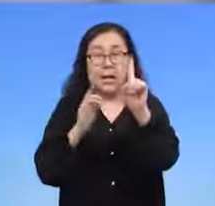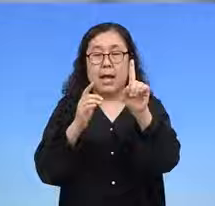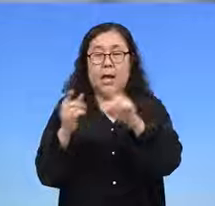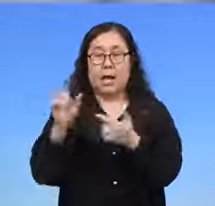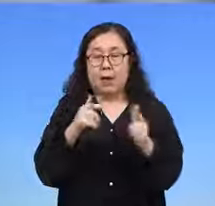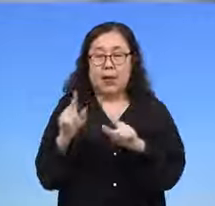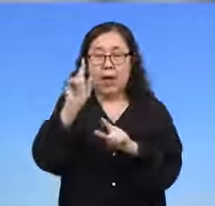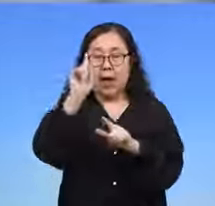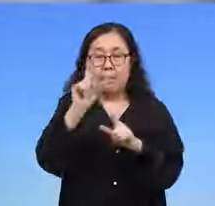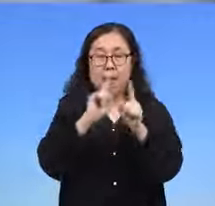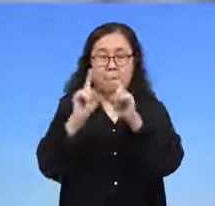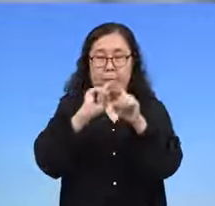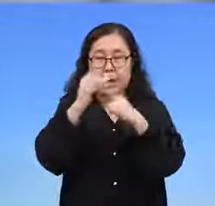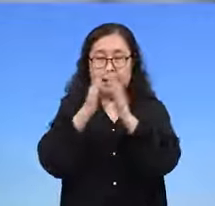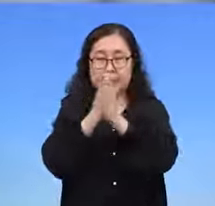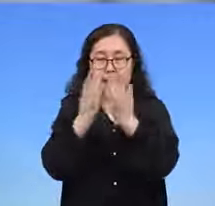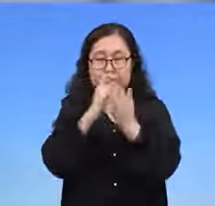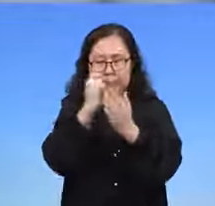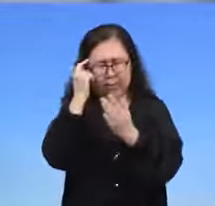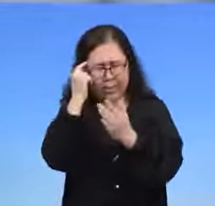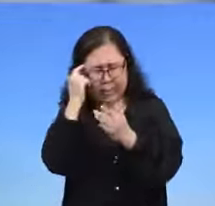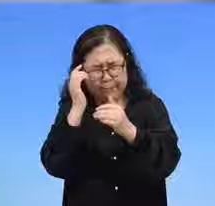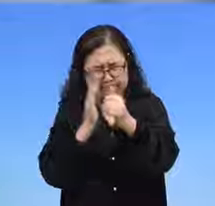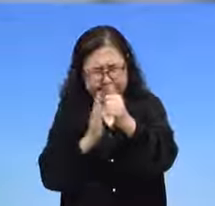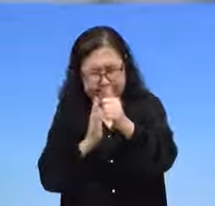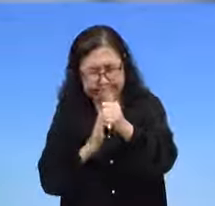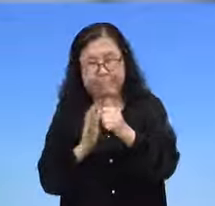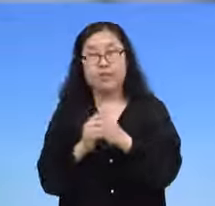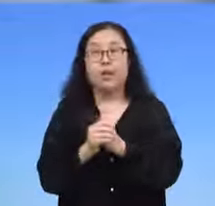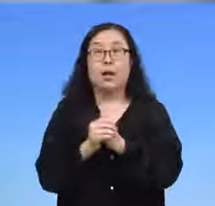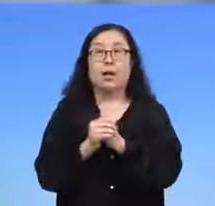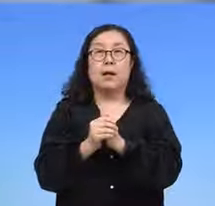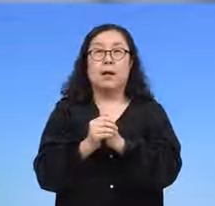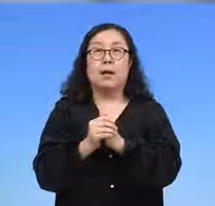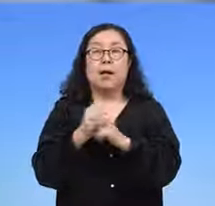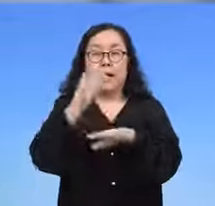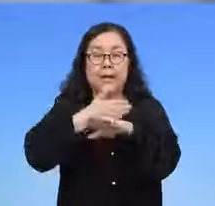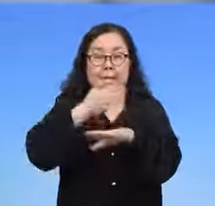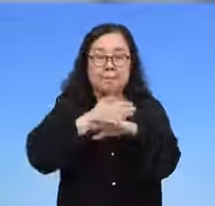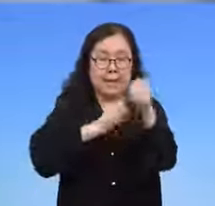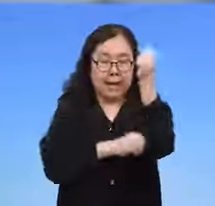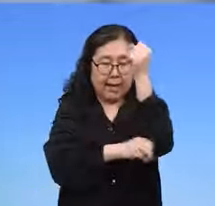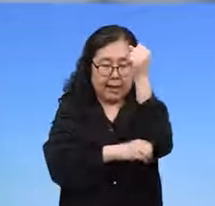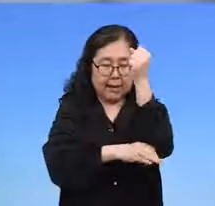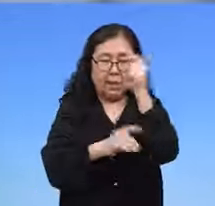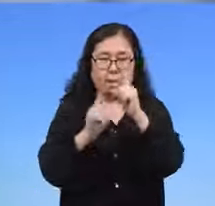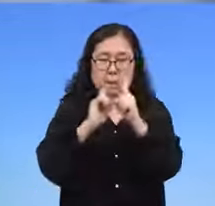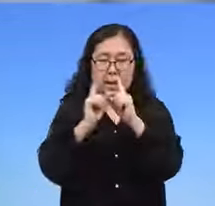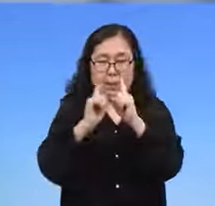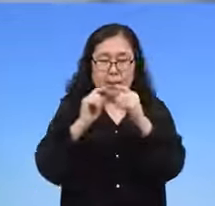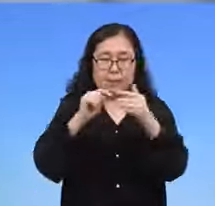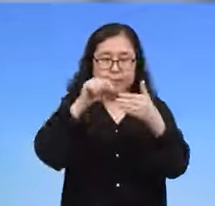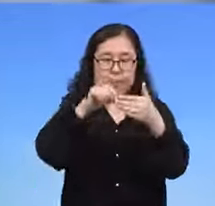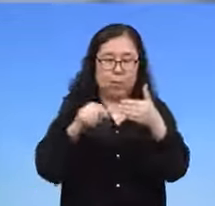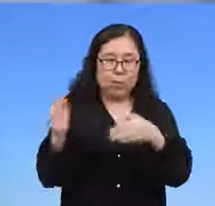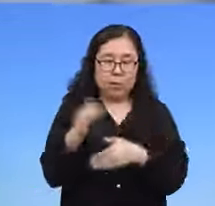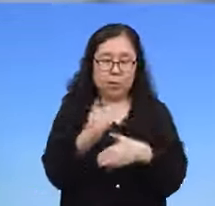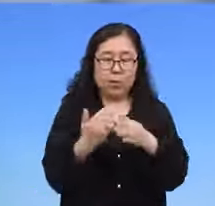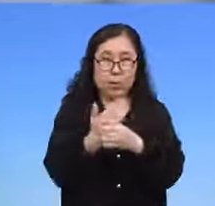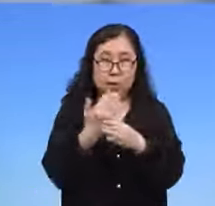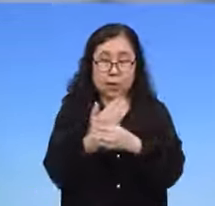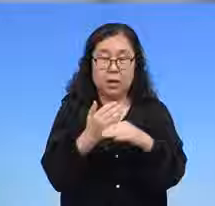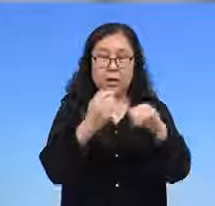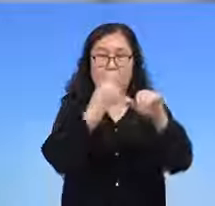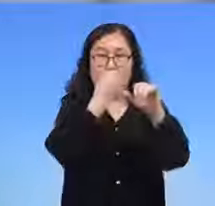1, 하루에 한 번 이상 말씀을 묵상하자는 거예요. 감사의 근거가 말씀에서 나와야 되거든요. 그